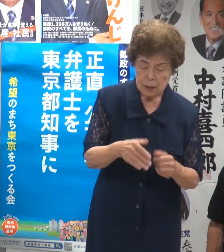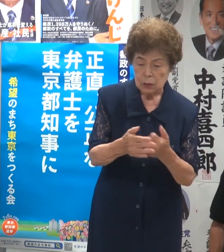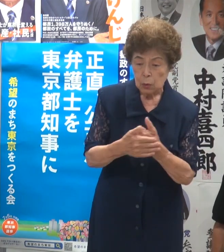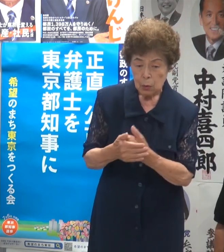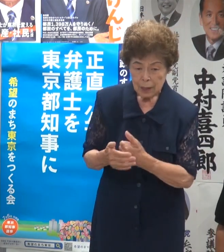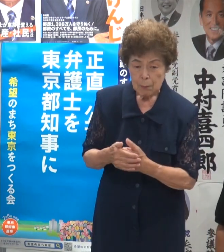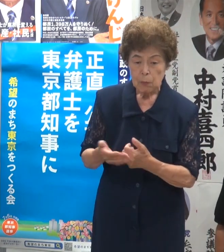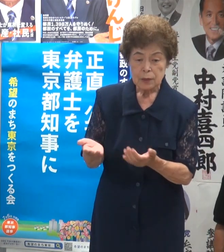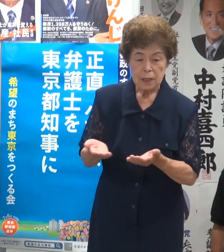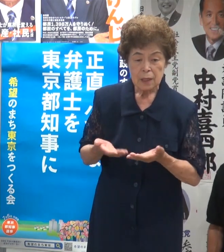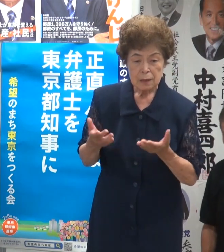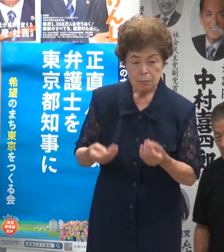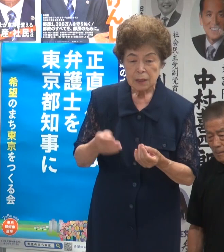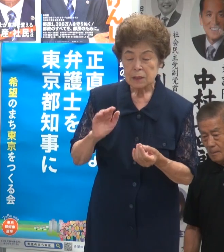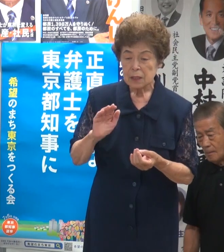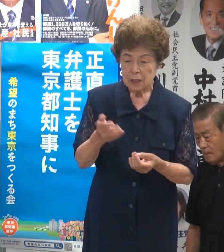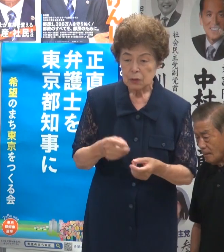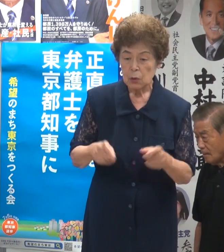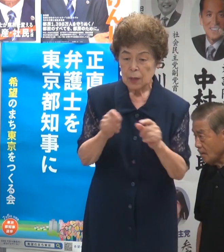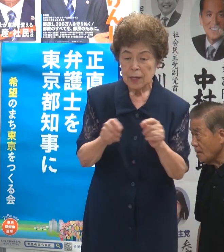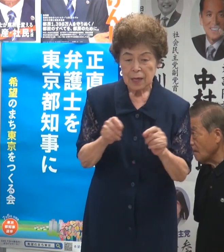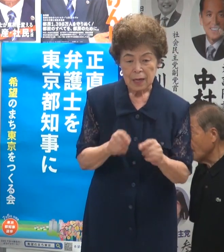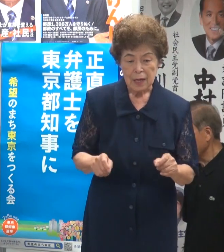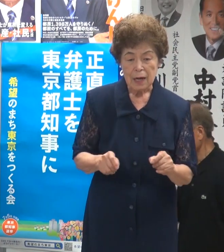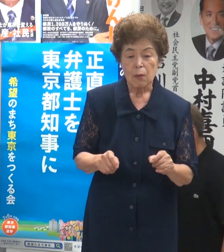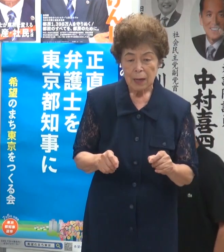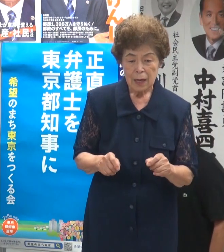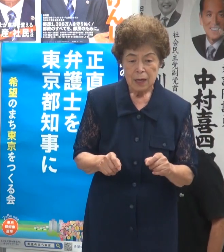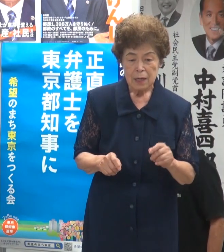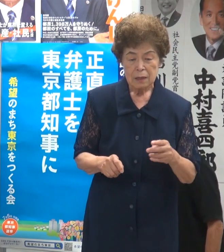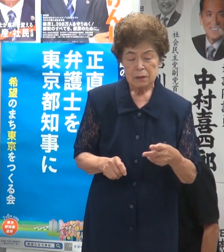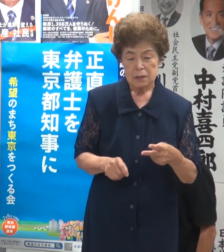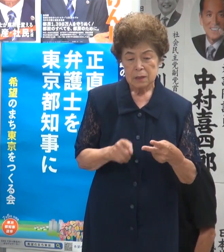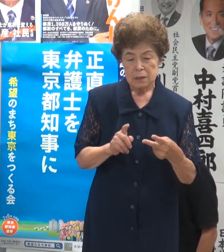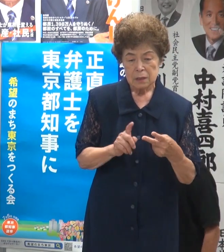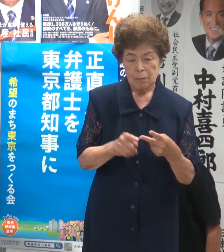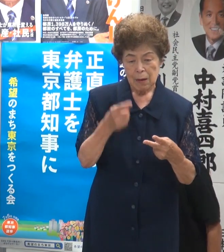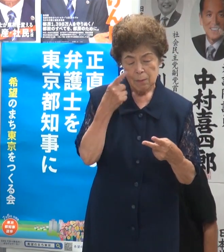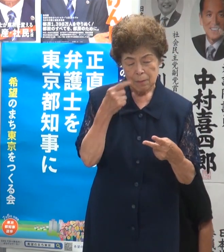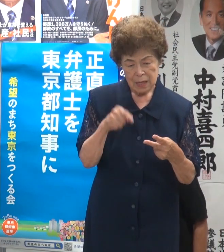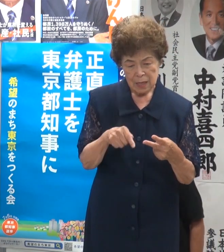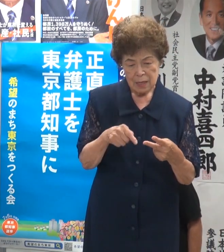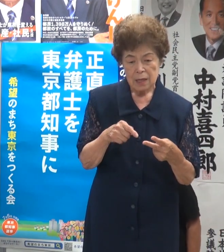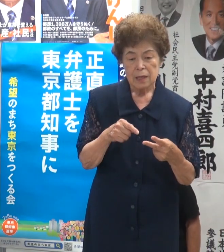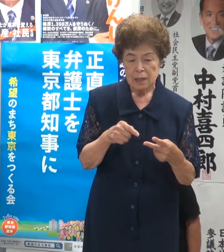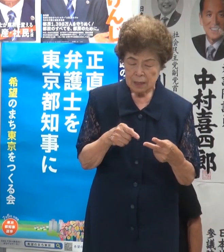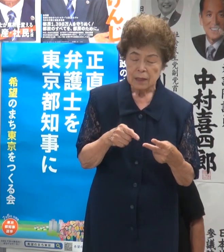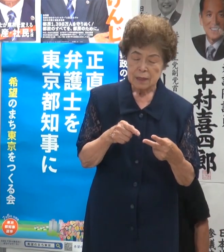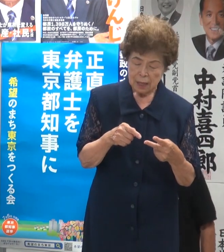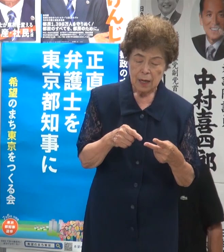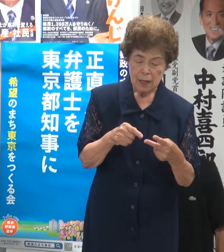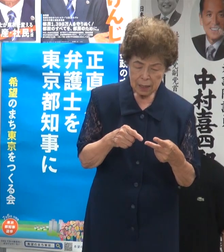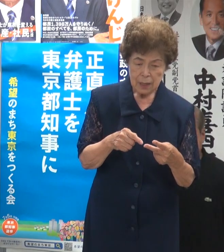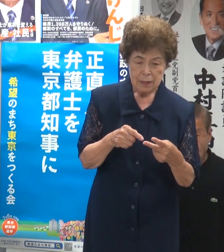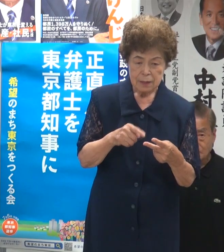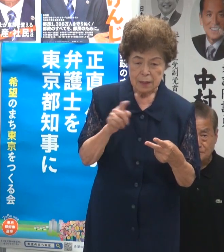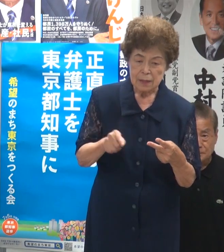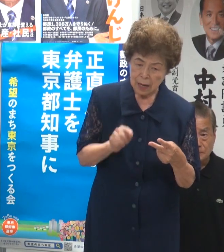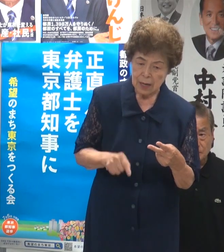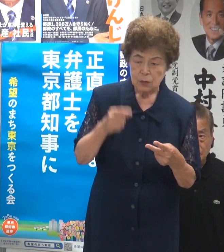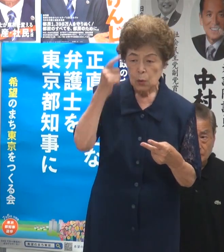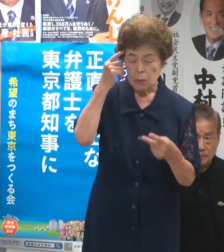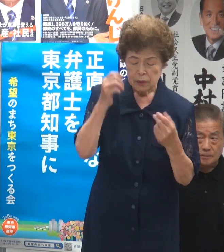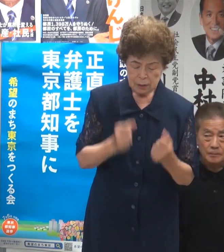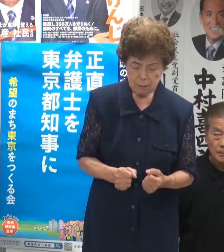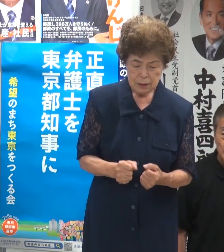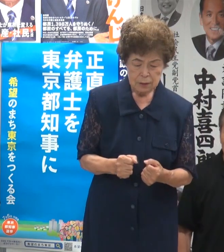けど、まあ結果的には2位に2番手につけられてたのかなというふうに思います。